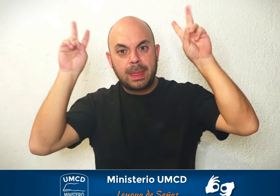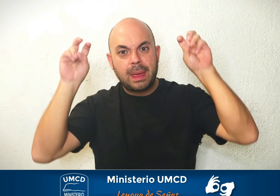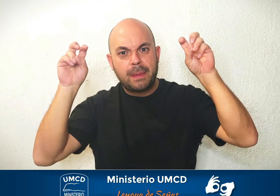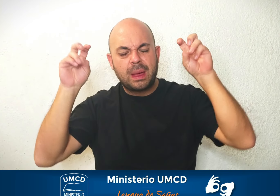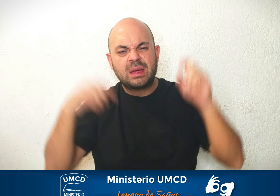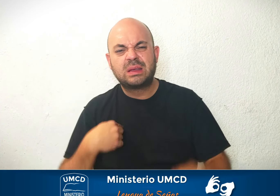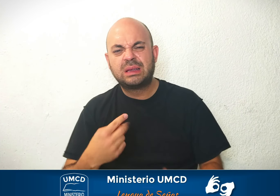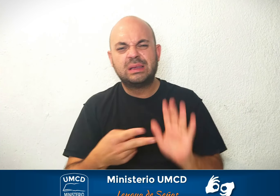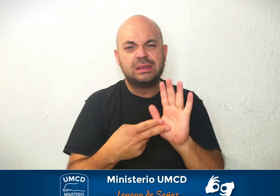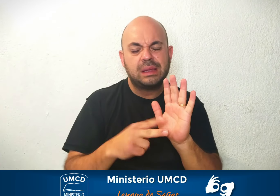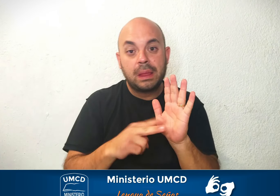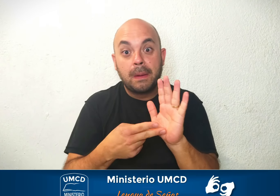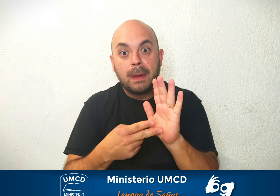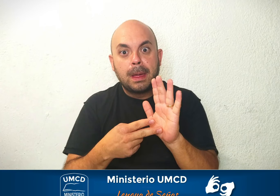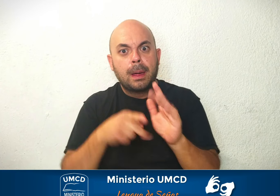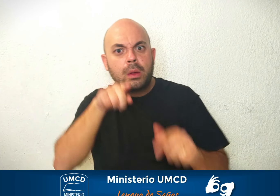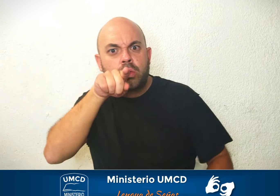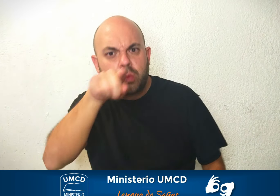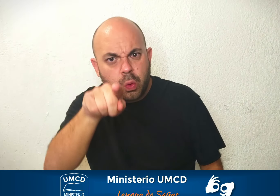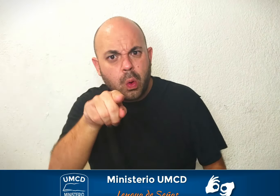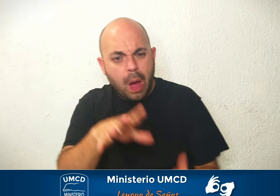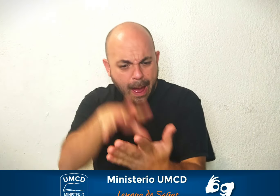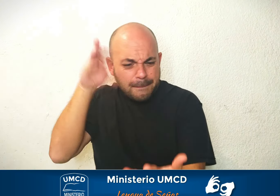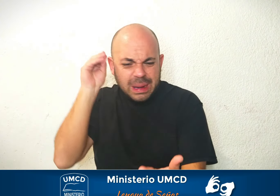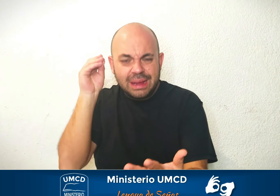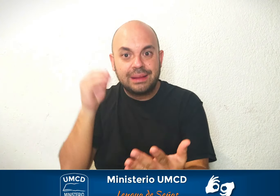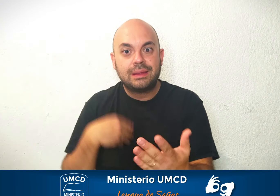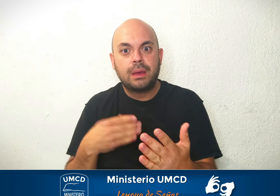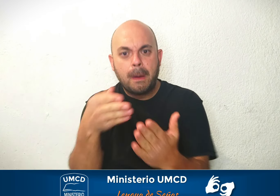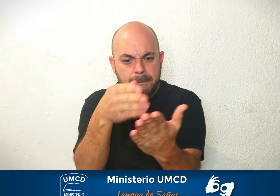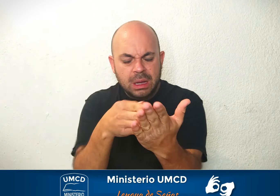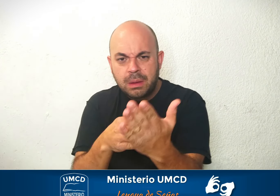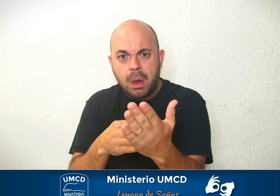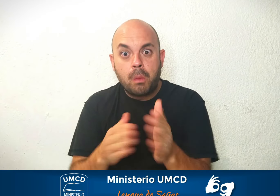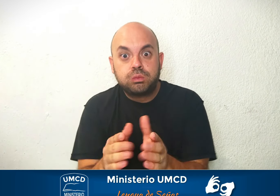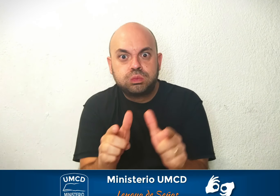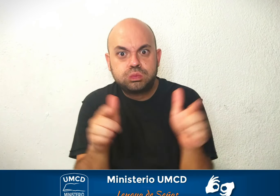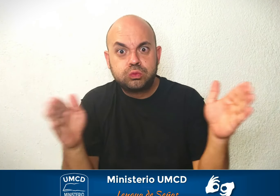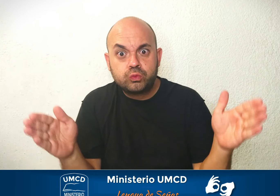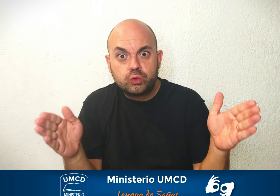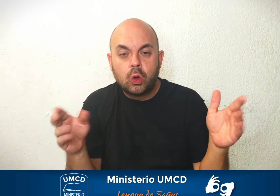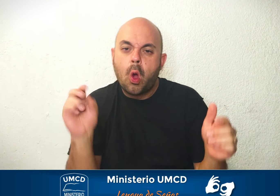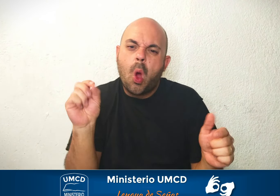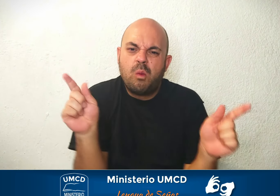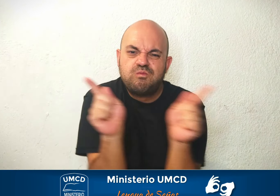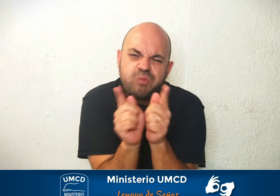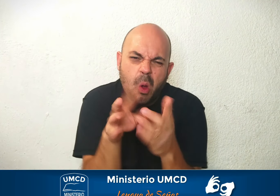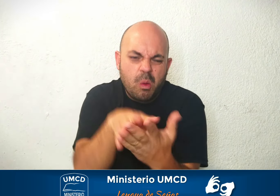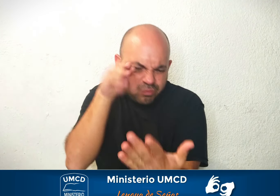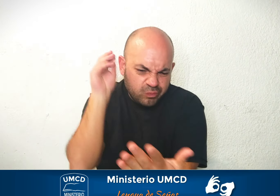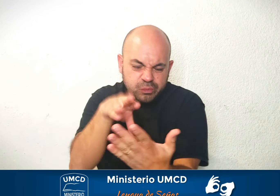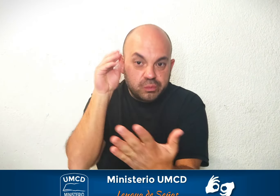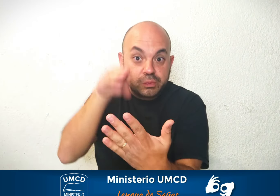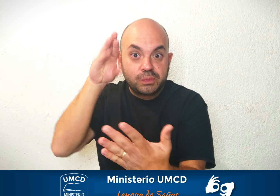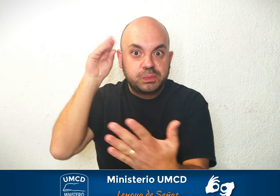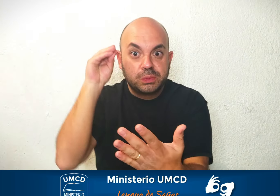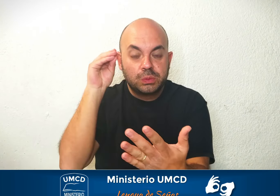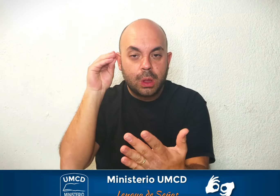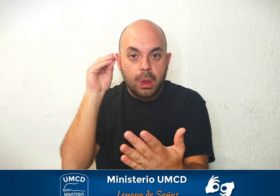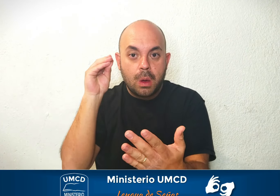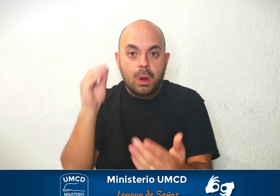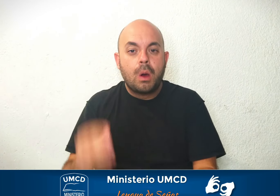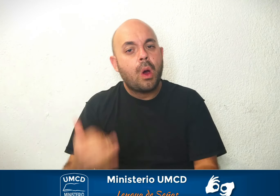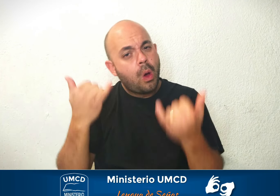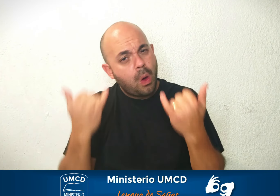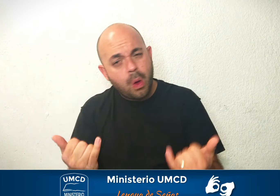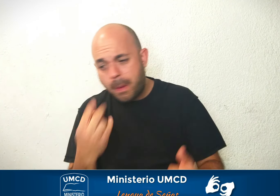nueva serie de estudios que vamos a llamar Barómetro Espiritual, en el que a través del libro de Primera de Corintios vamos